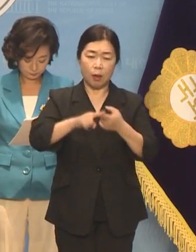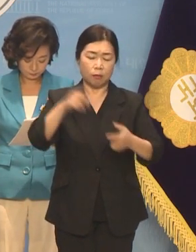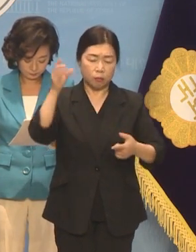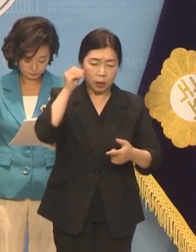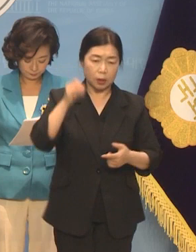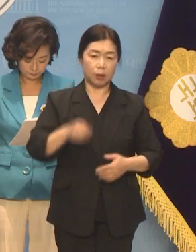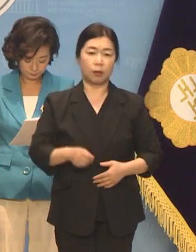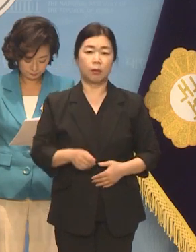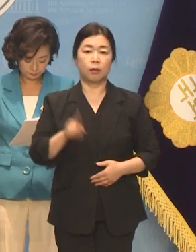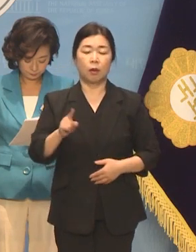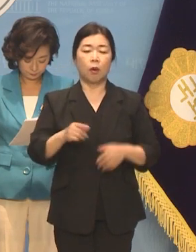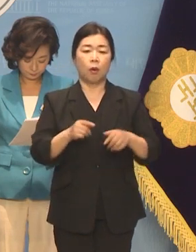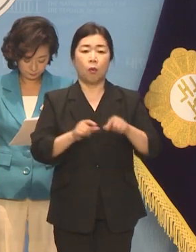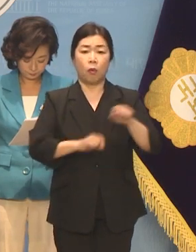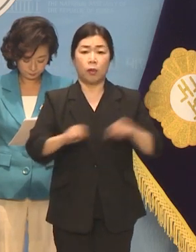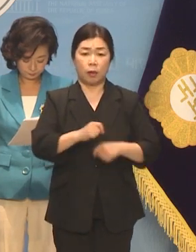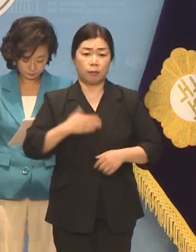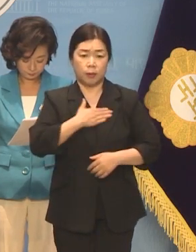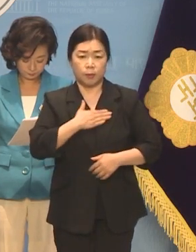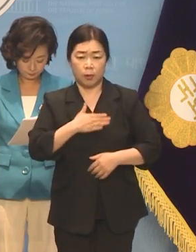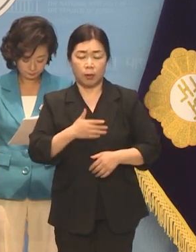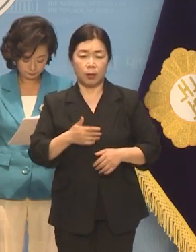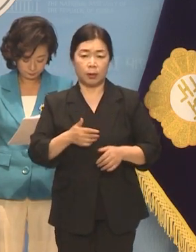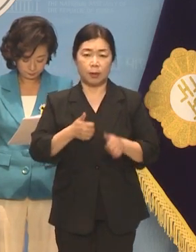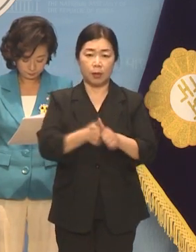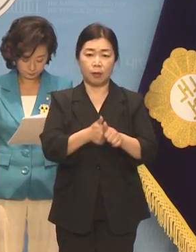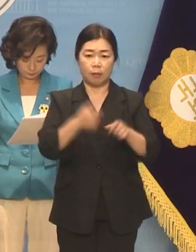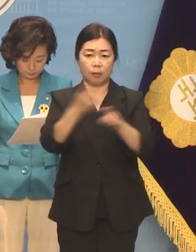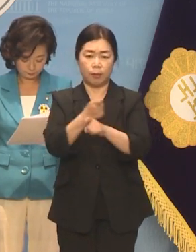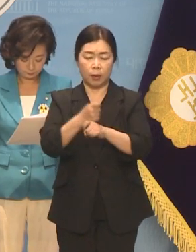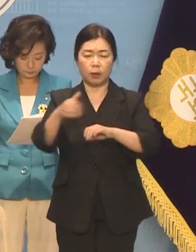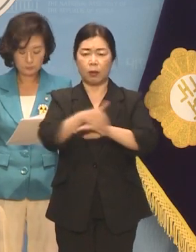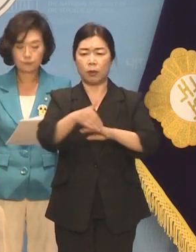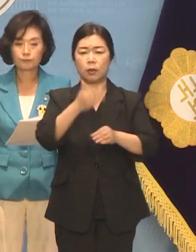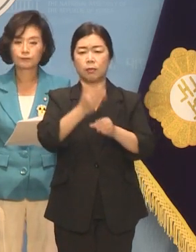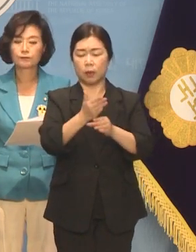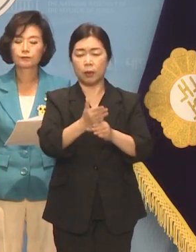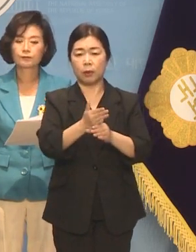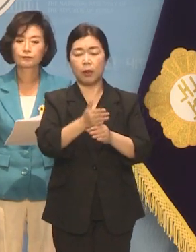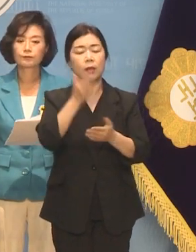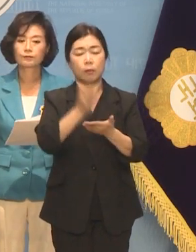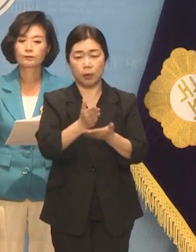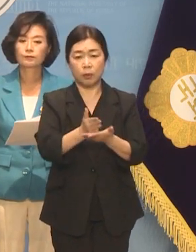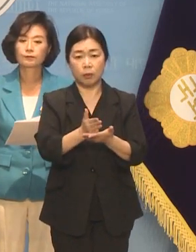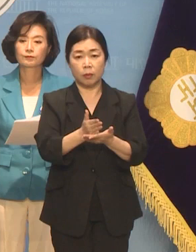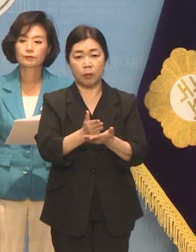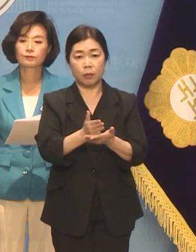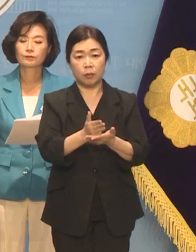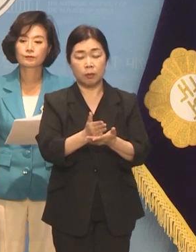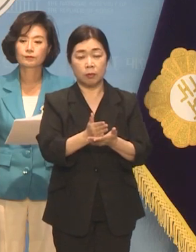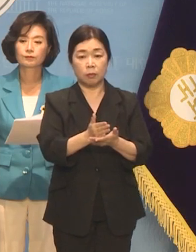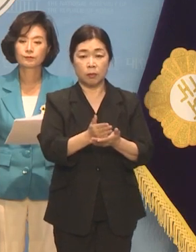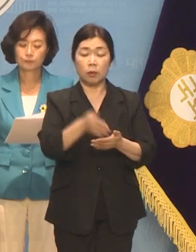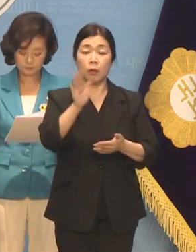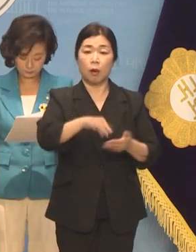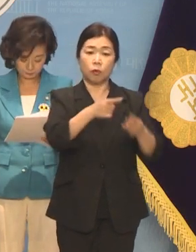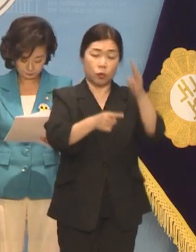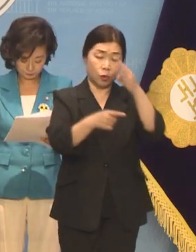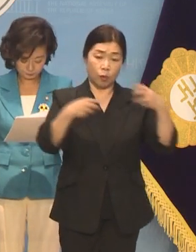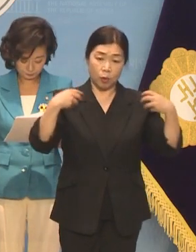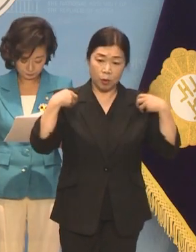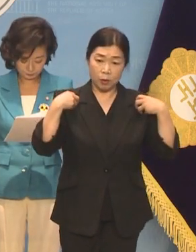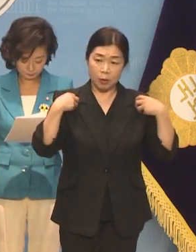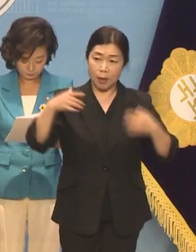아니길 바란다. 윤석열 정부는 출범 이후 원전 확대와 태양광 발전